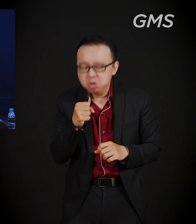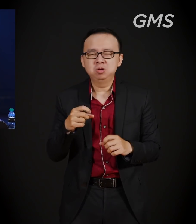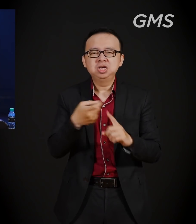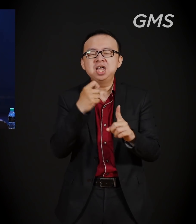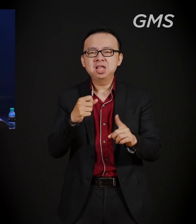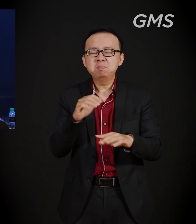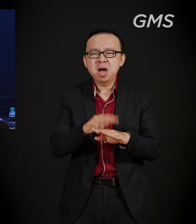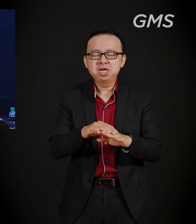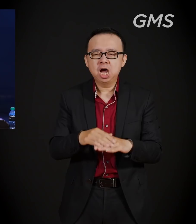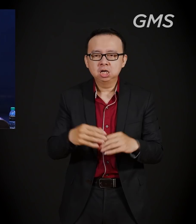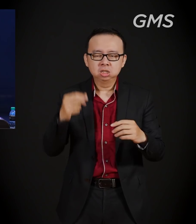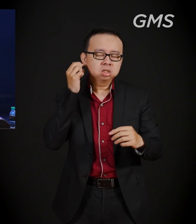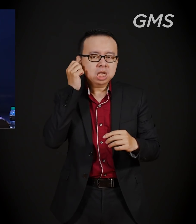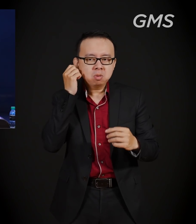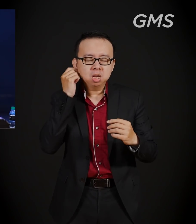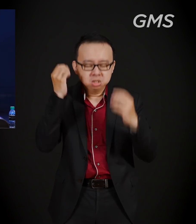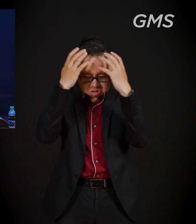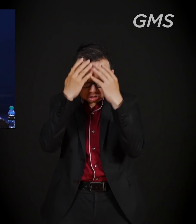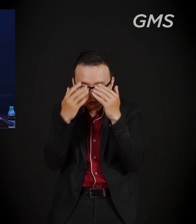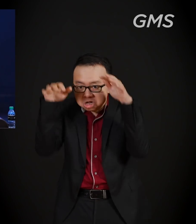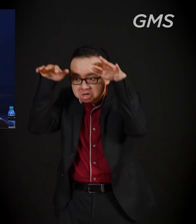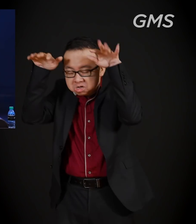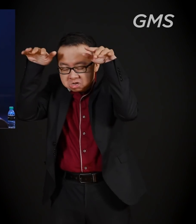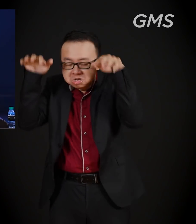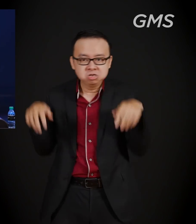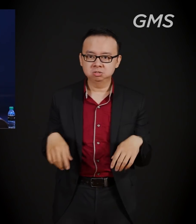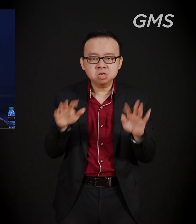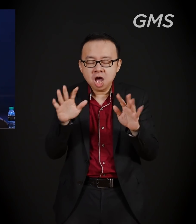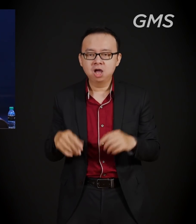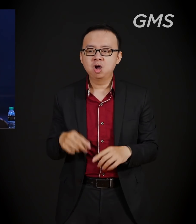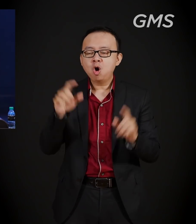Saudaraku, dulu kita kalau dengar suara kuntilanak tuh, yang kalau malam-malam gitu,